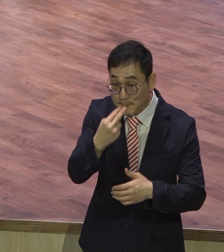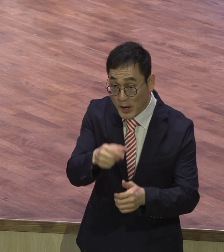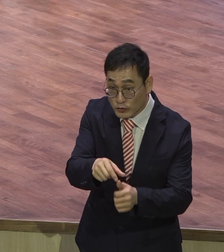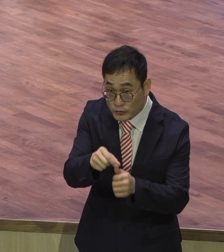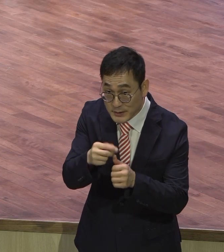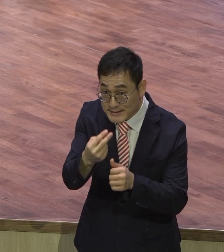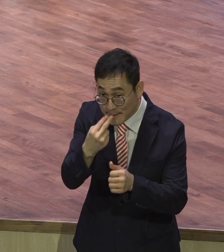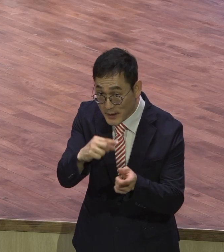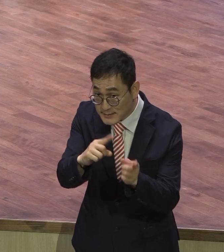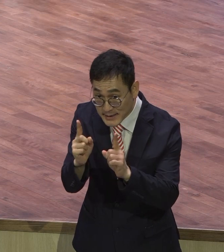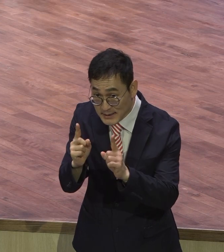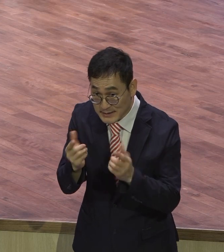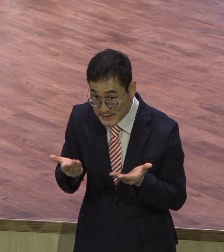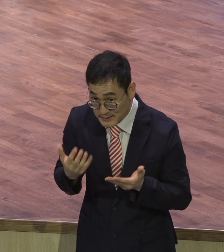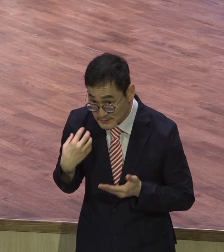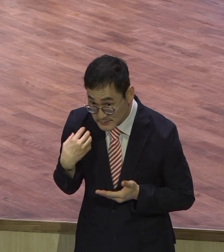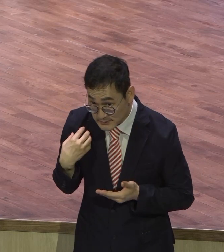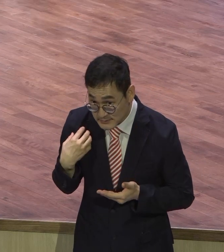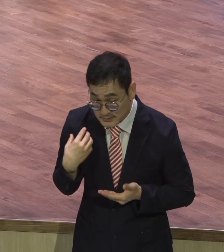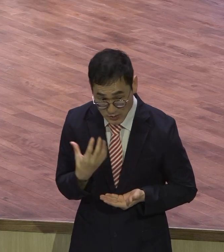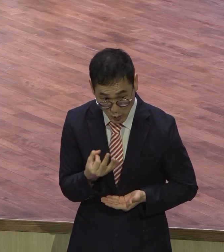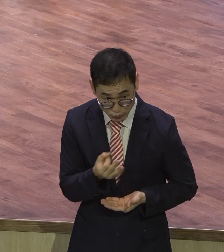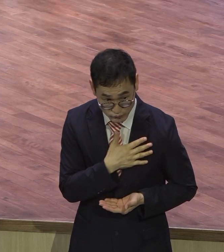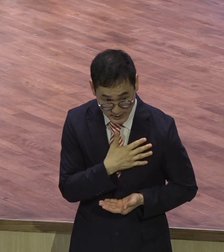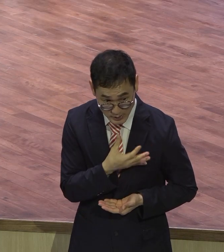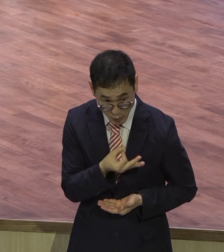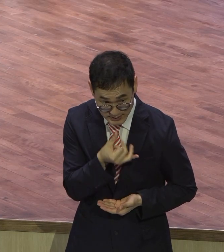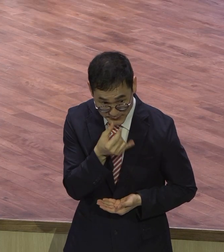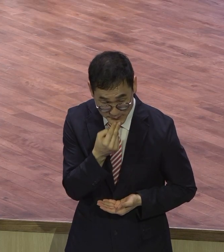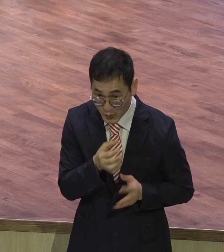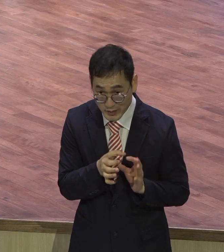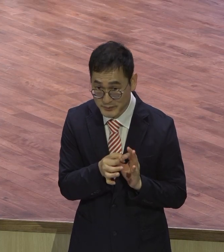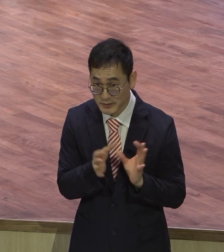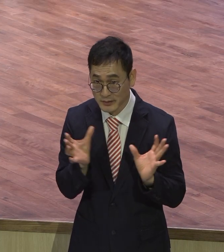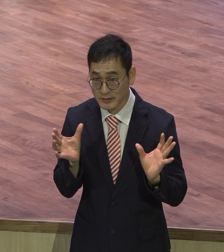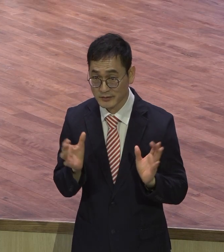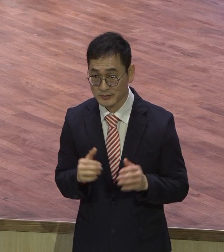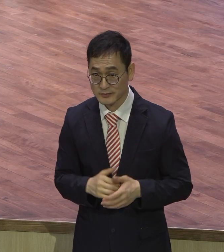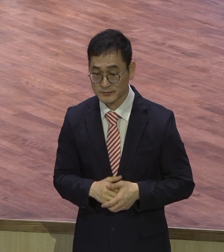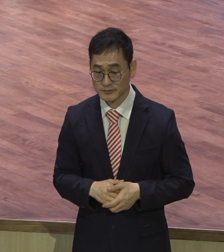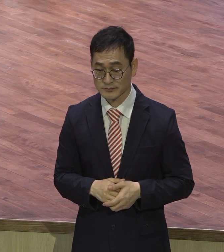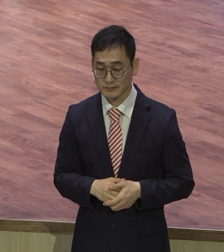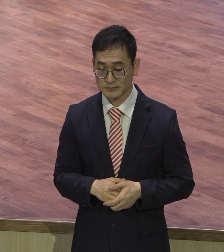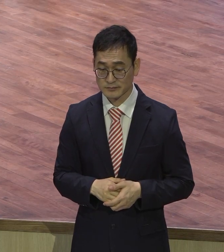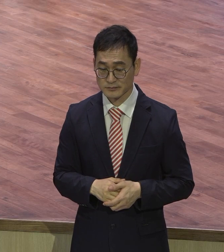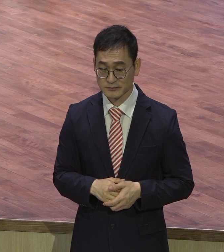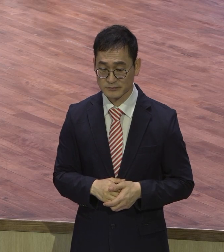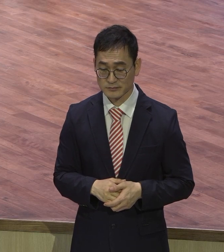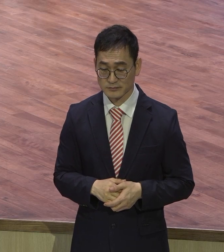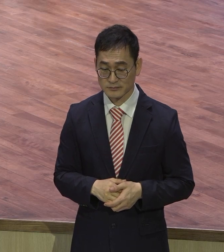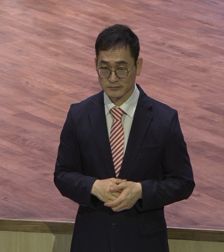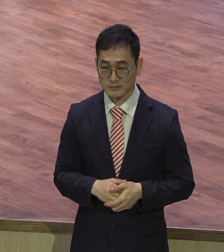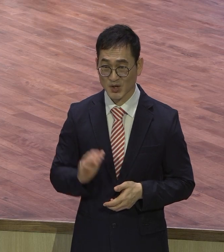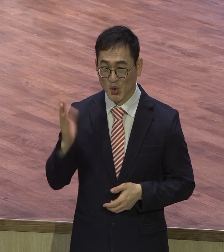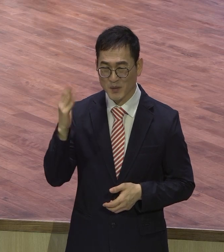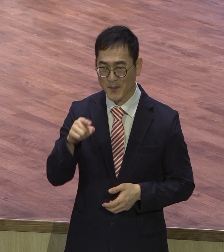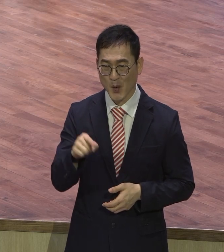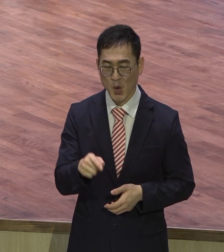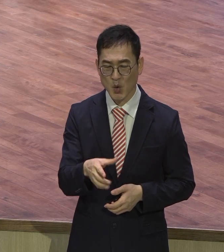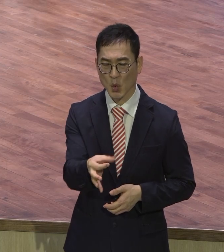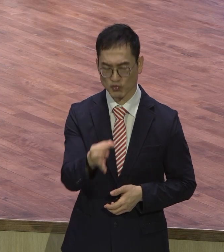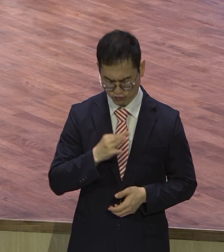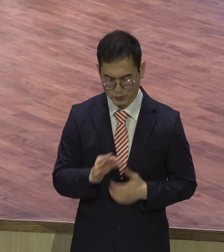해야돼요 돈이 있다 없다가 아니에요 요즘은 그렇게 잘못 돼가지고 돈부터 내라 수술하기 전에